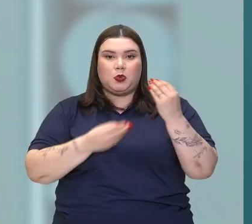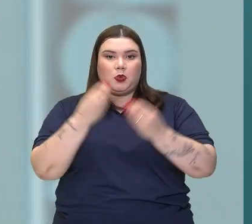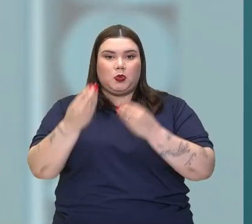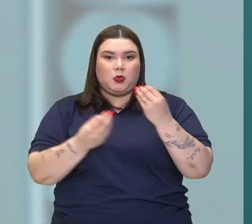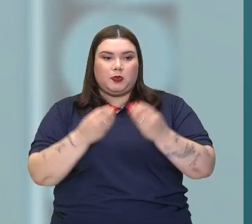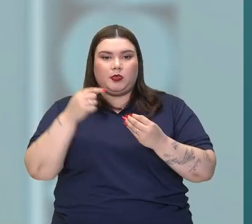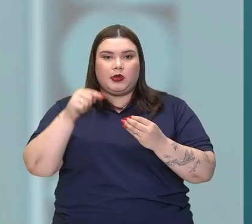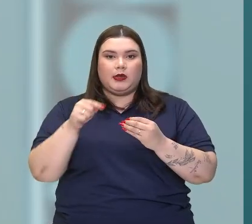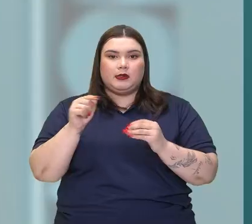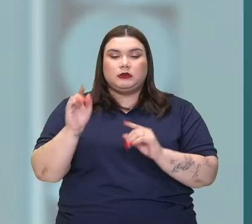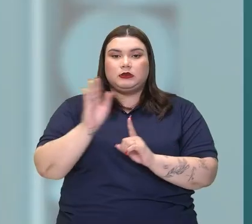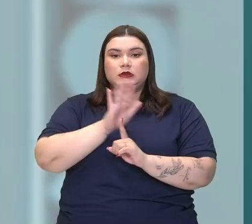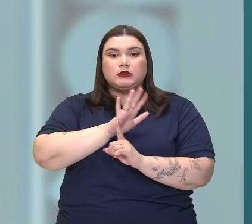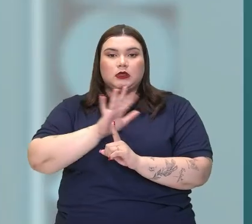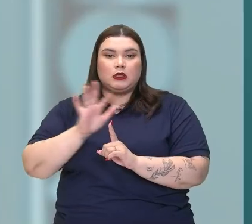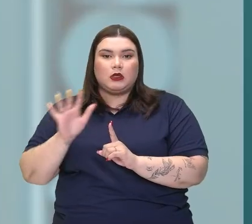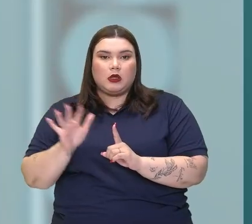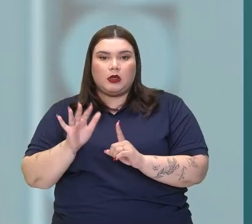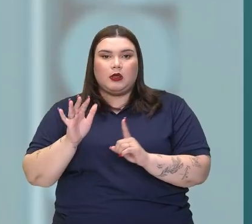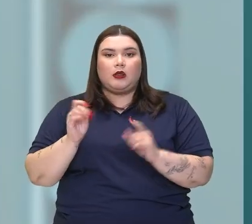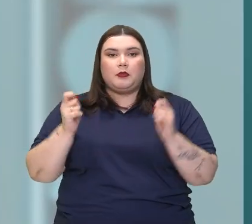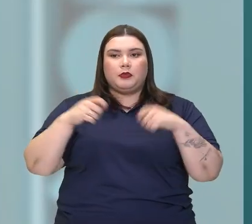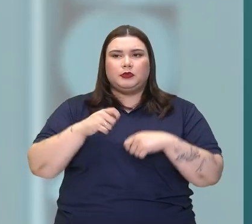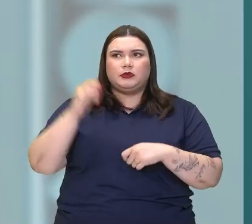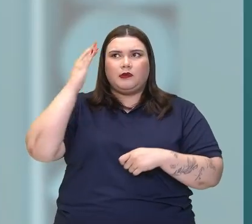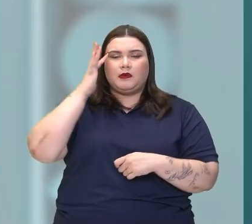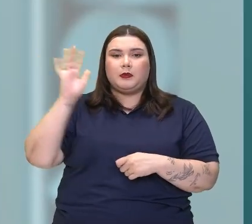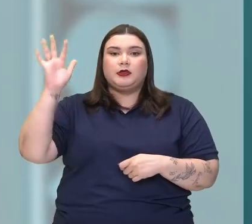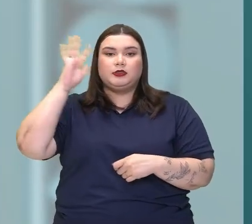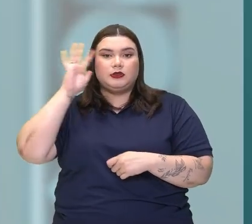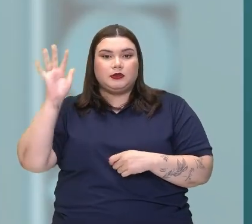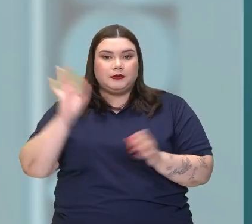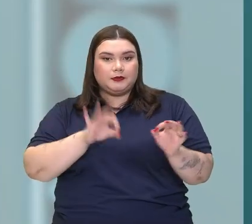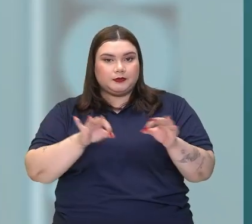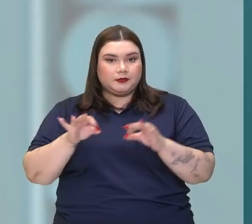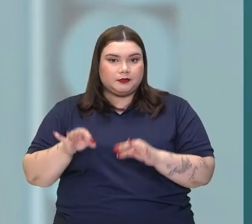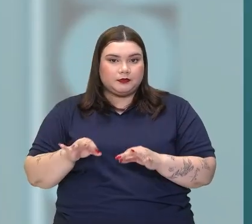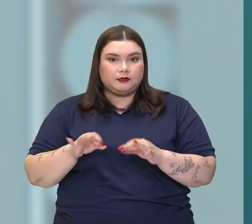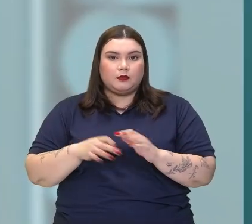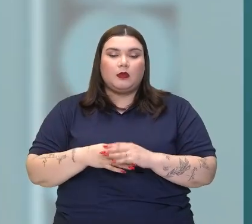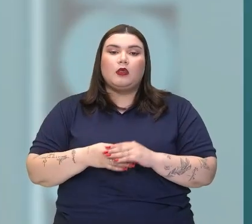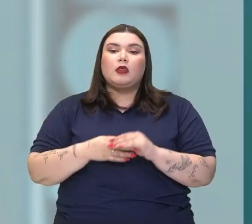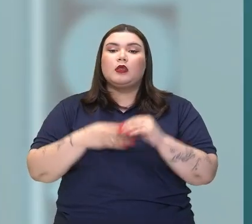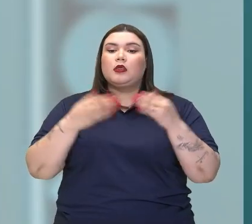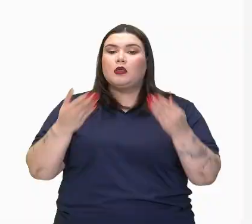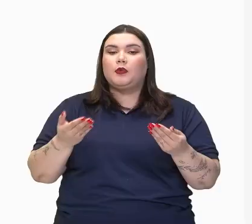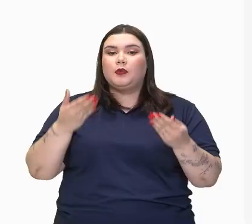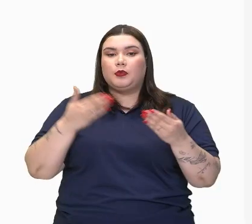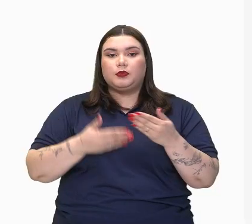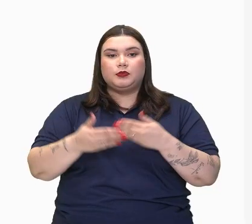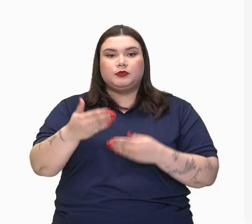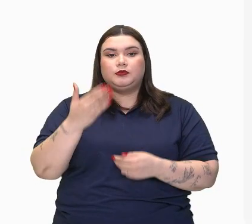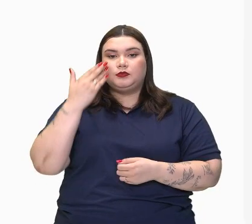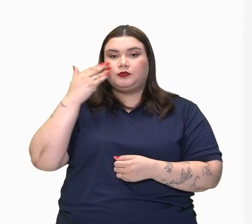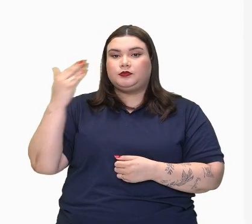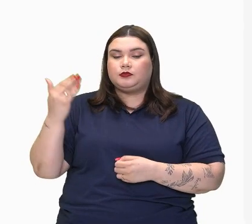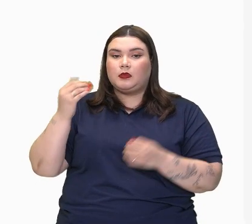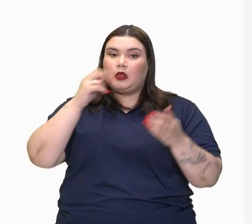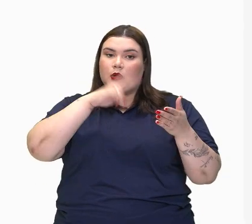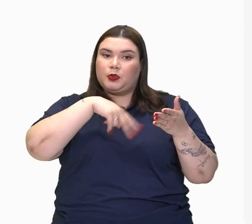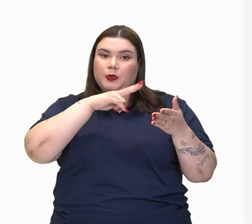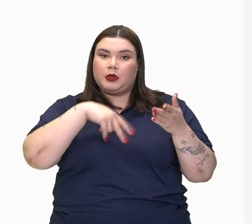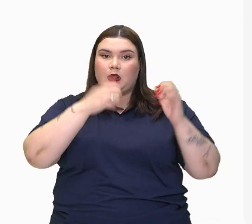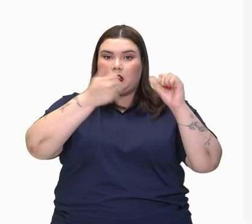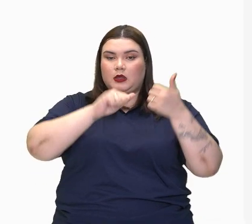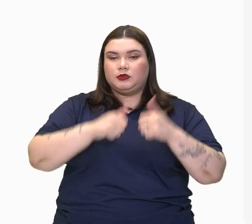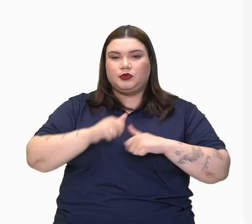essa cena é construída, é criada, ok? Então, vamos só continuar aí. Da